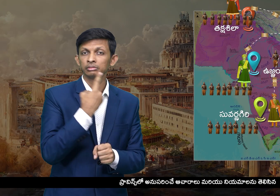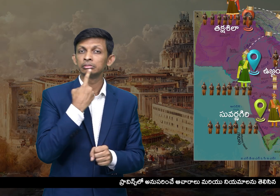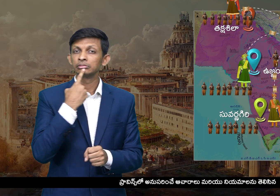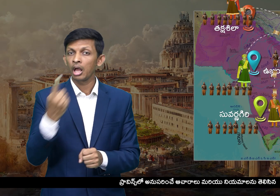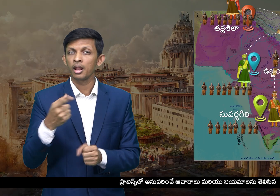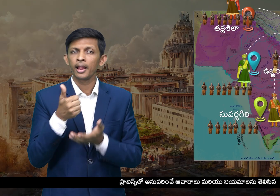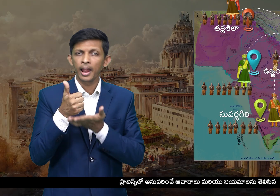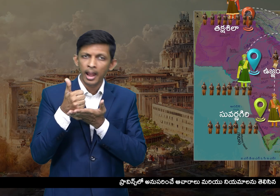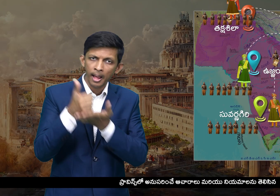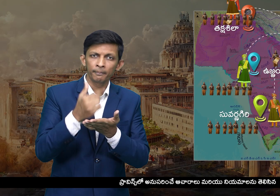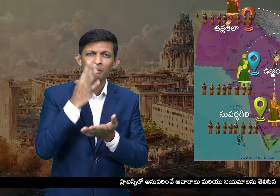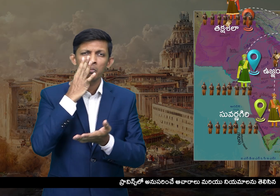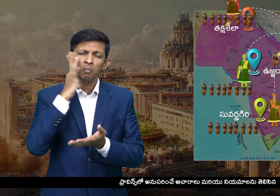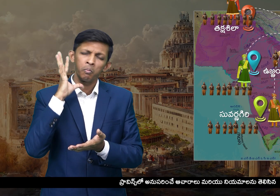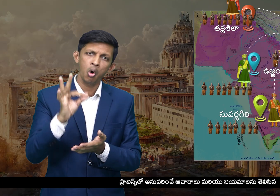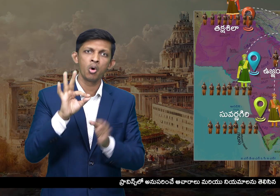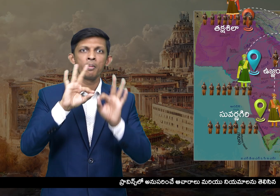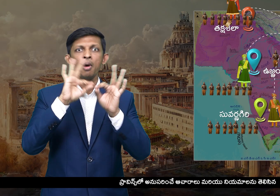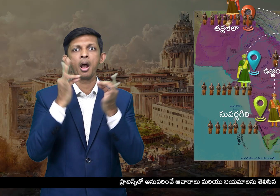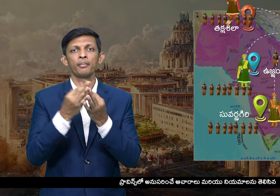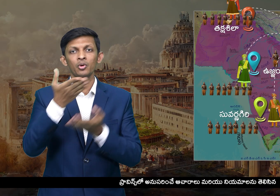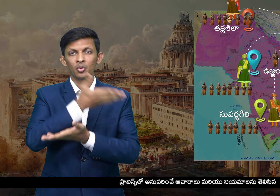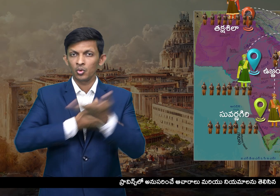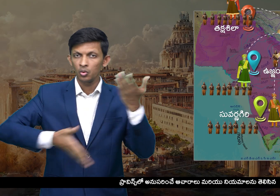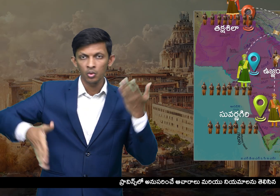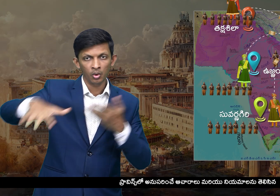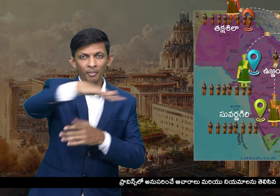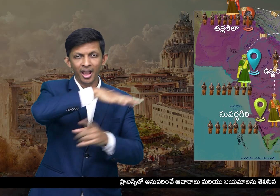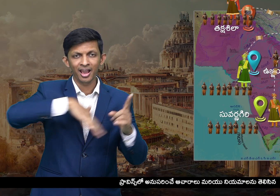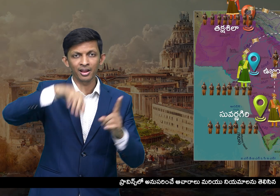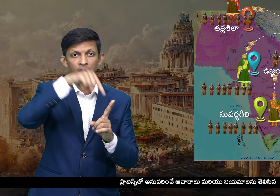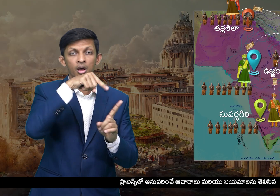ప్రావిన్స్లో అనుసరించే ఆచారాలు మరియు నియమాలను తెలిసిన